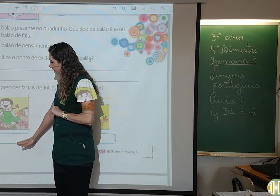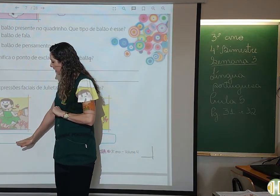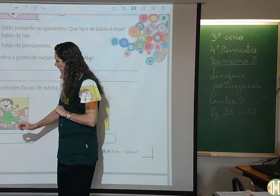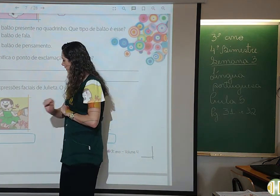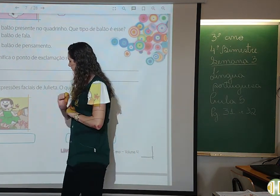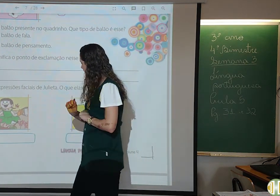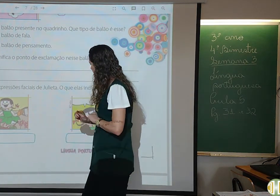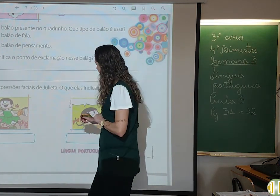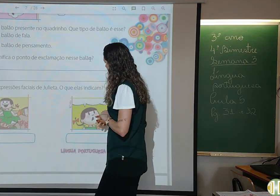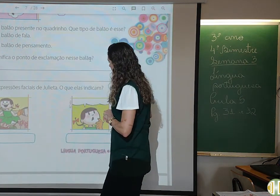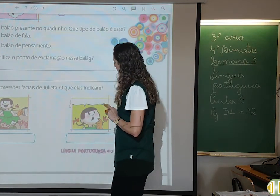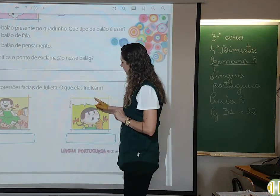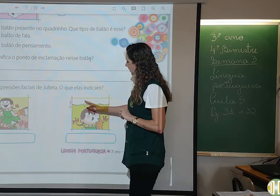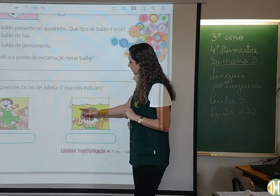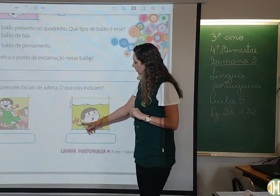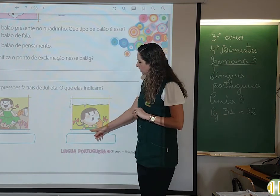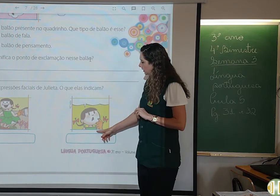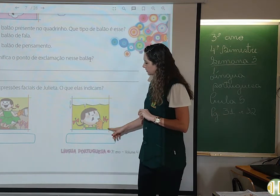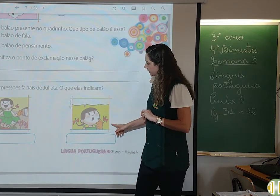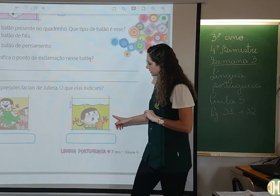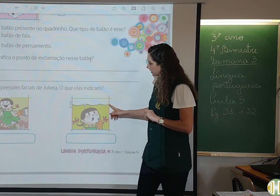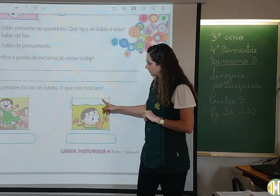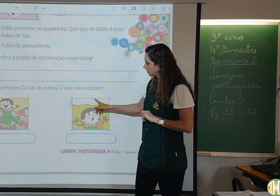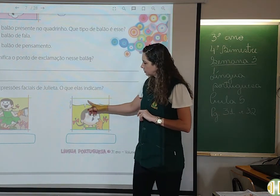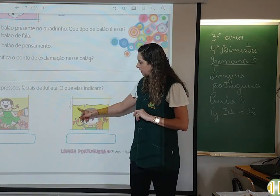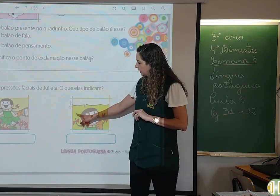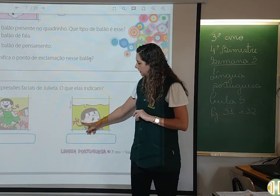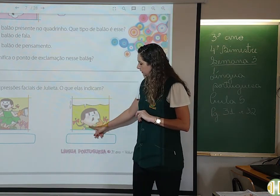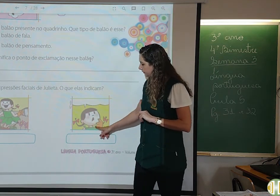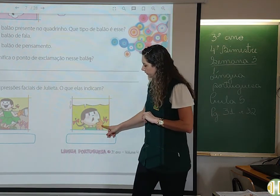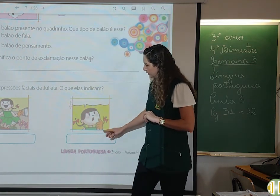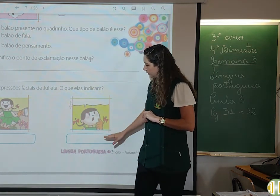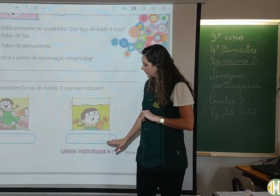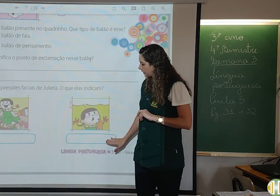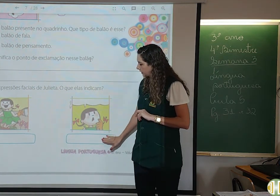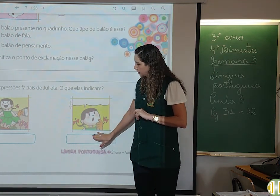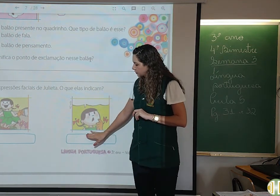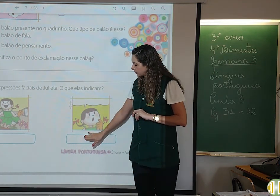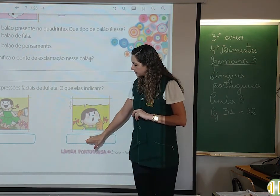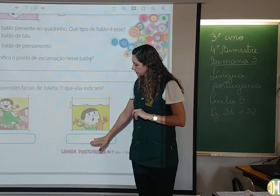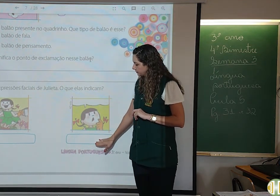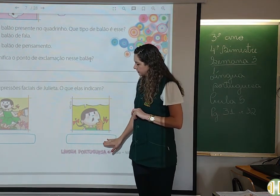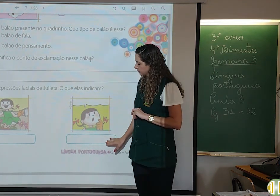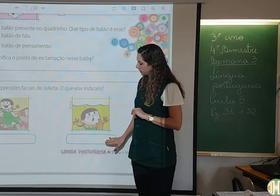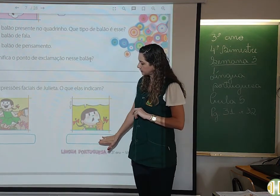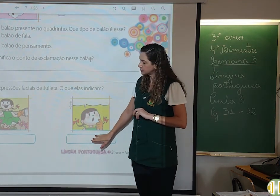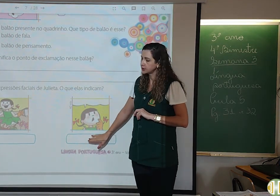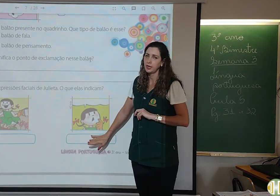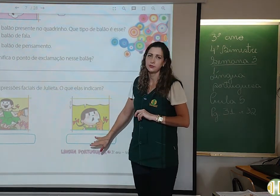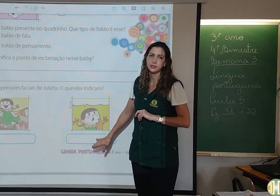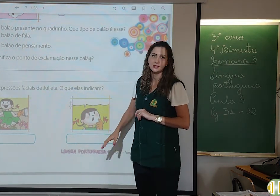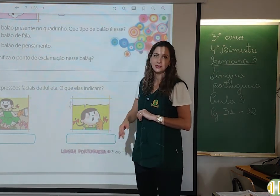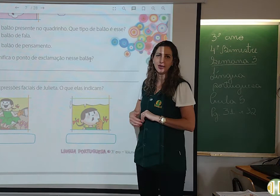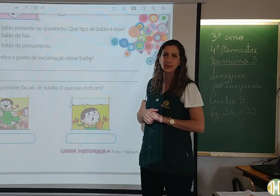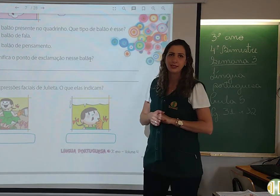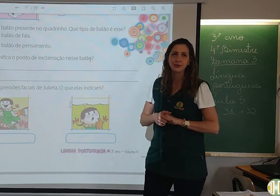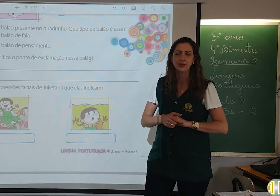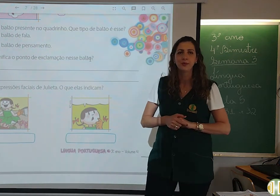escrever aqui. E aqui, olha a expressão da Julieta. O que que indica essa expressão dela? Escreve nesse quadrinho, tá